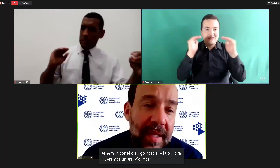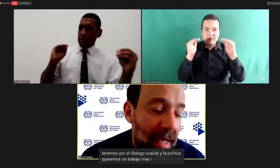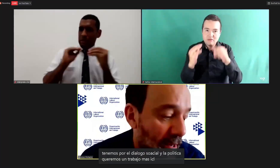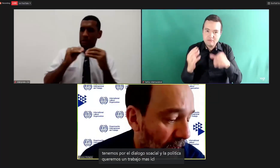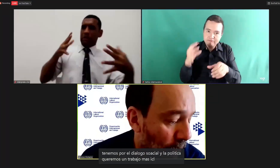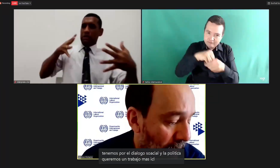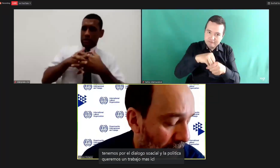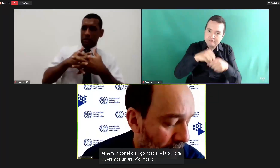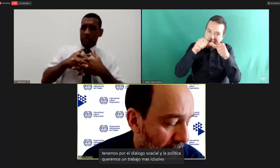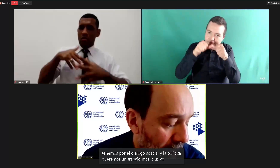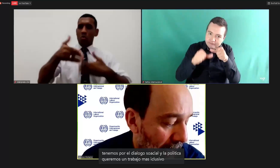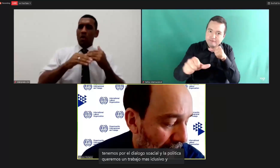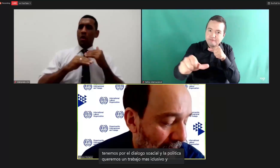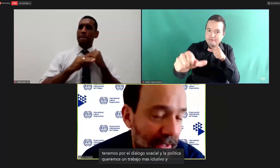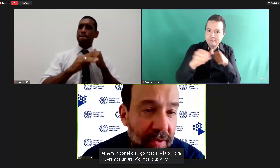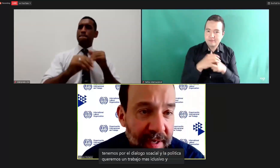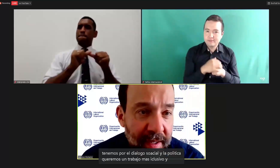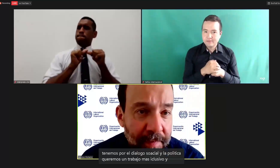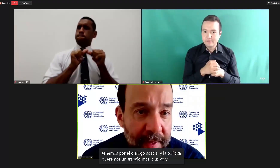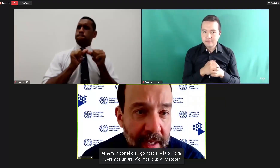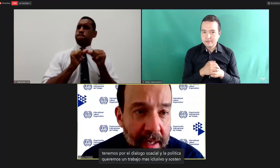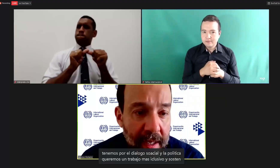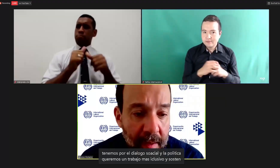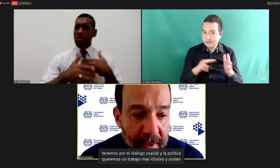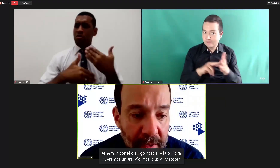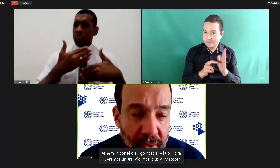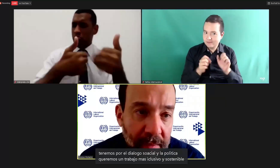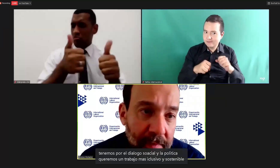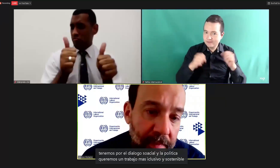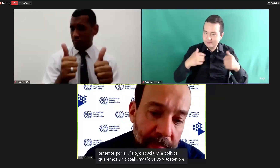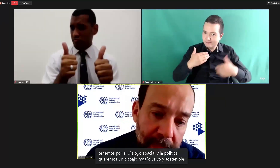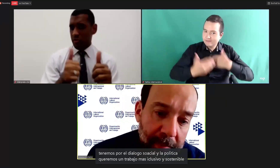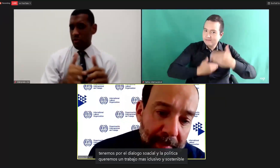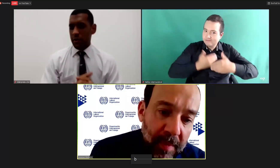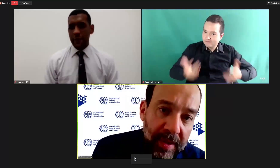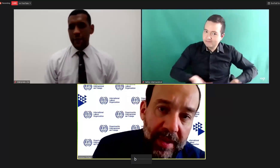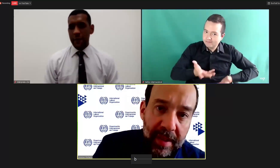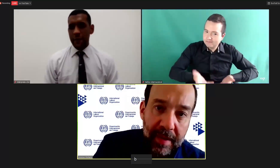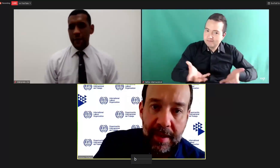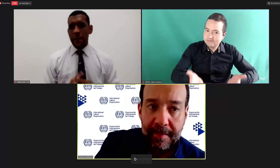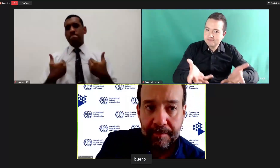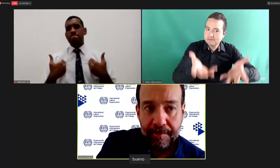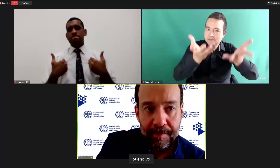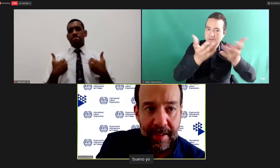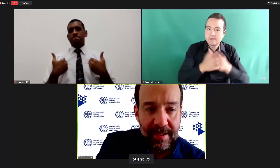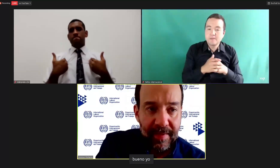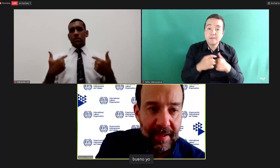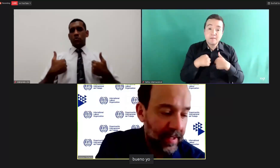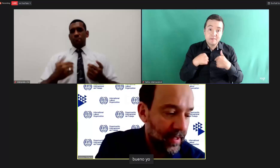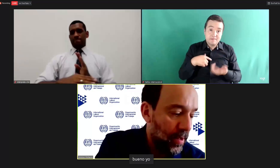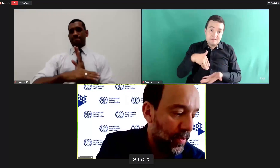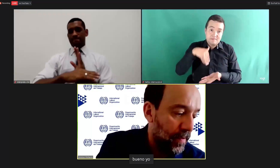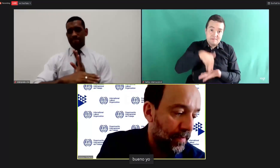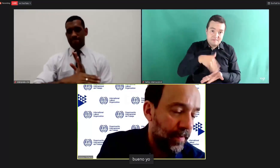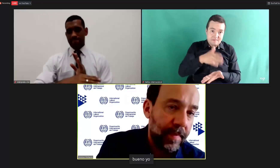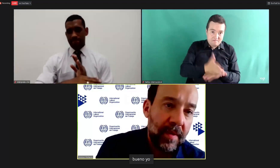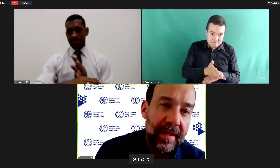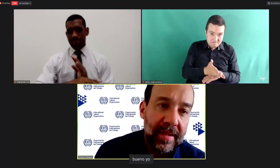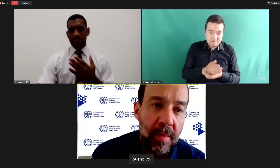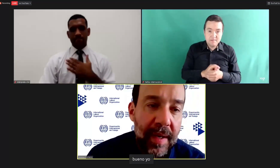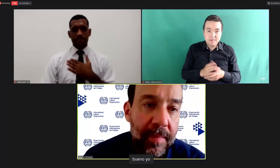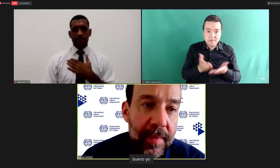¿no?, que lleve en cuenta la transición verde. Bueno, yo paro por aquí. Esteban,